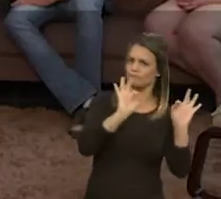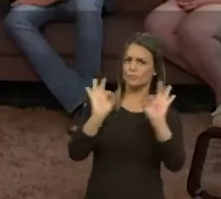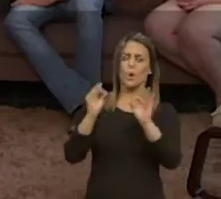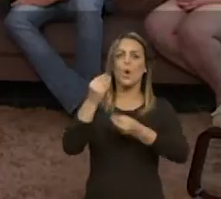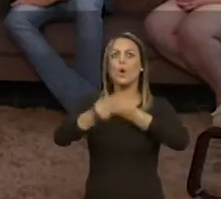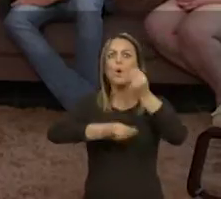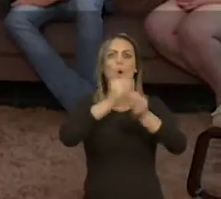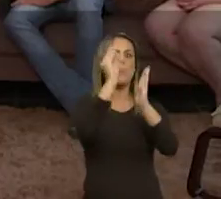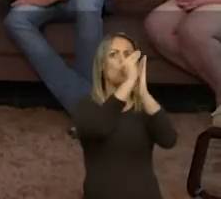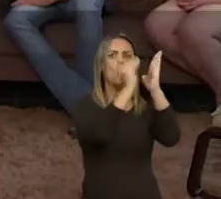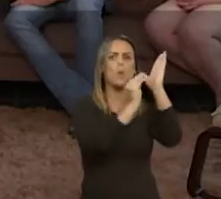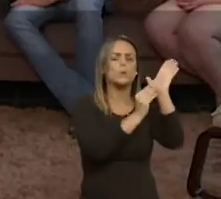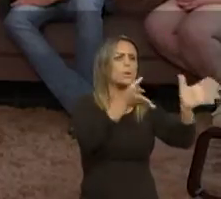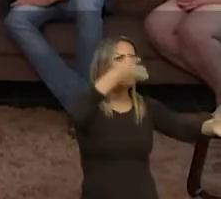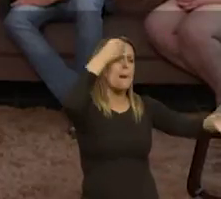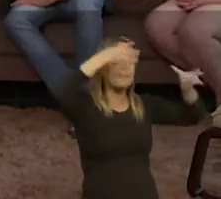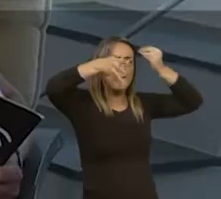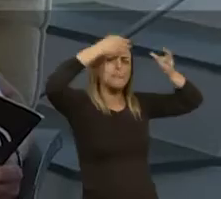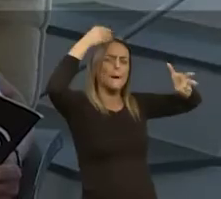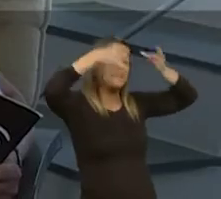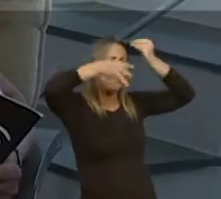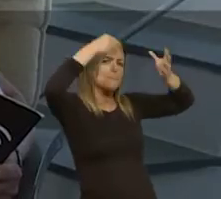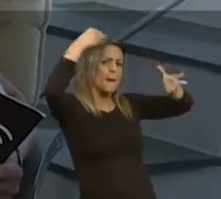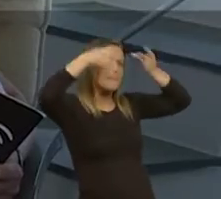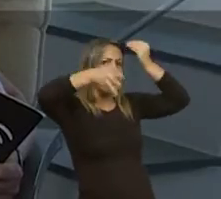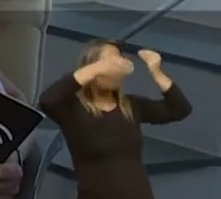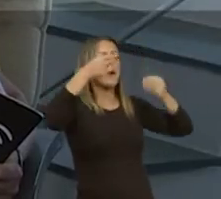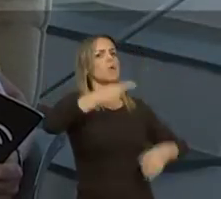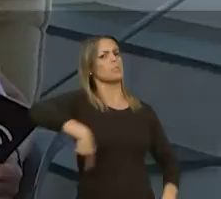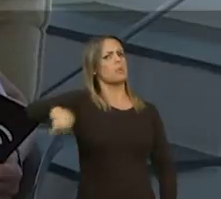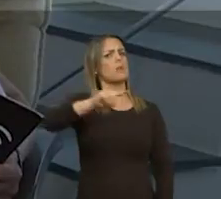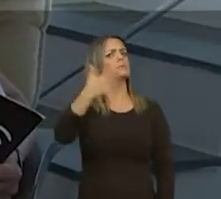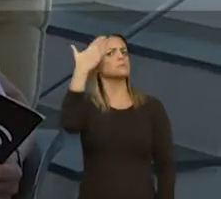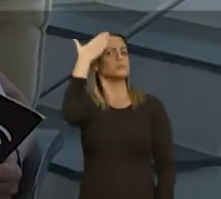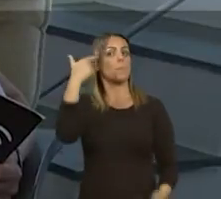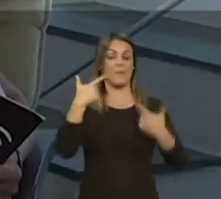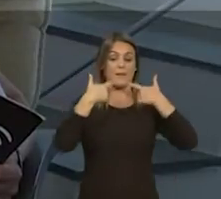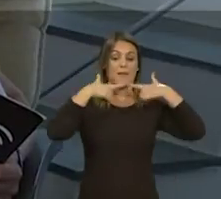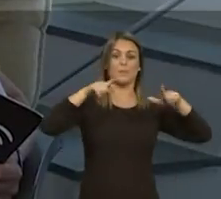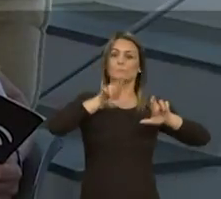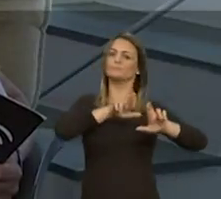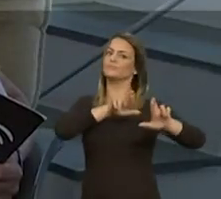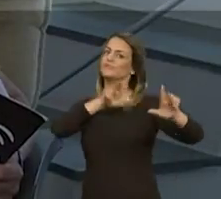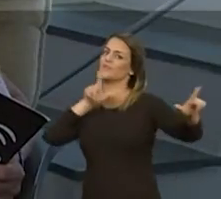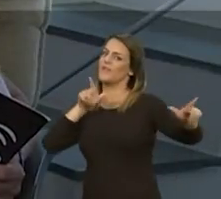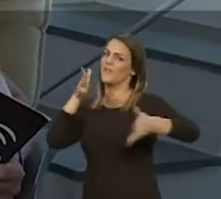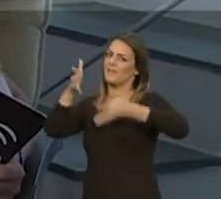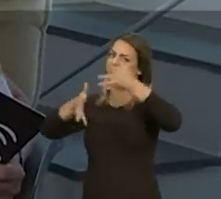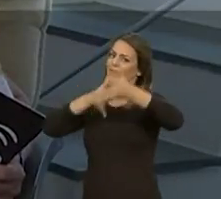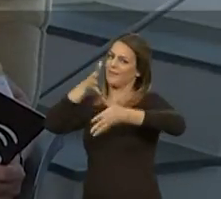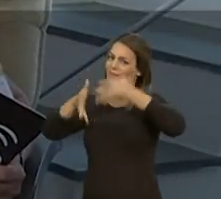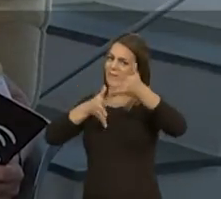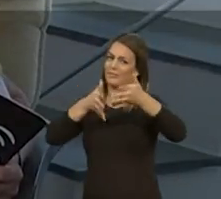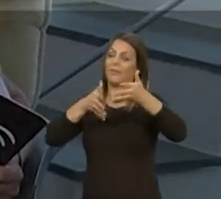essa compreensão, essa absorção dos conteúdos, quando nós sabemos que a tua língua é uma língua diferente e que há